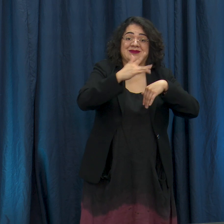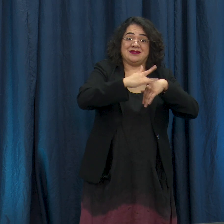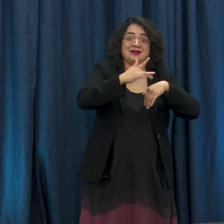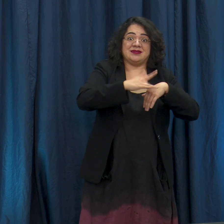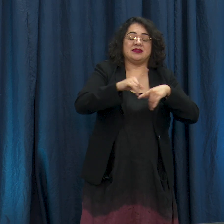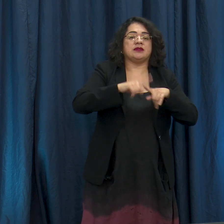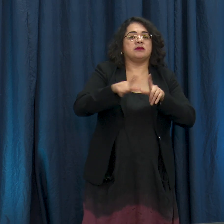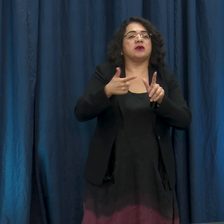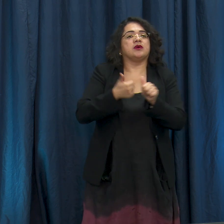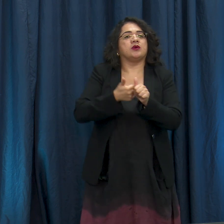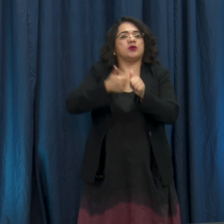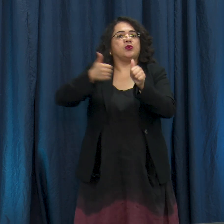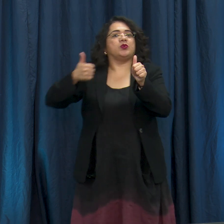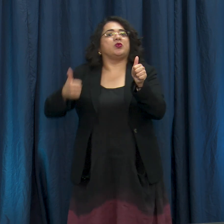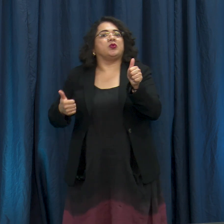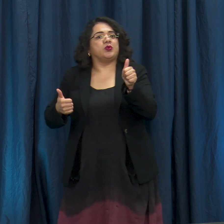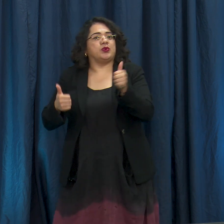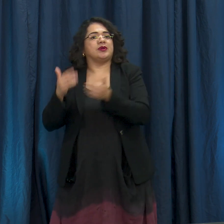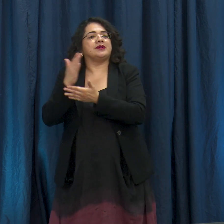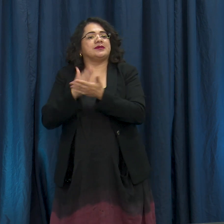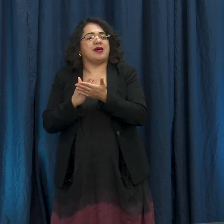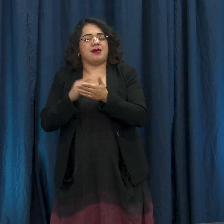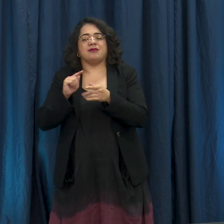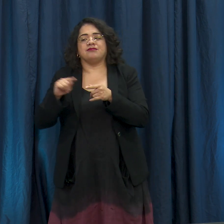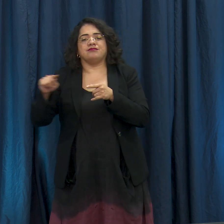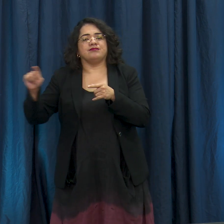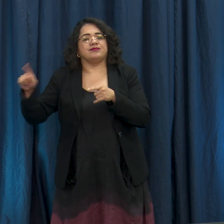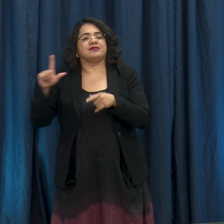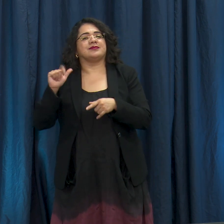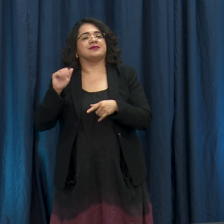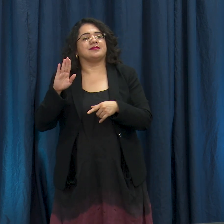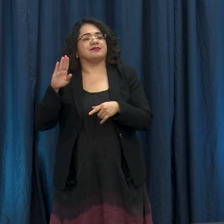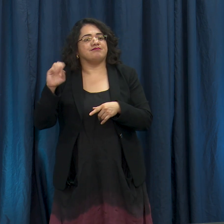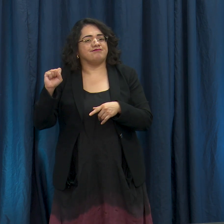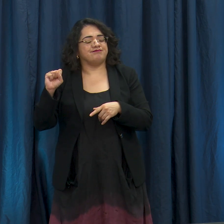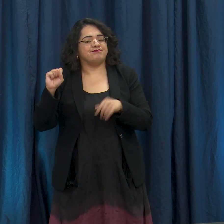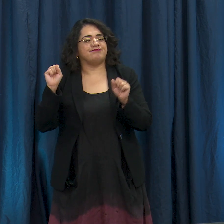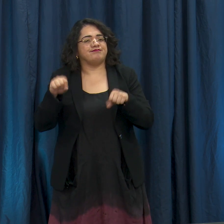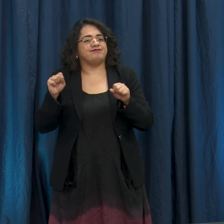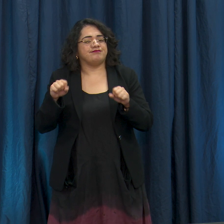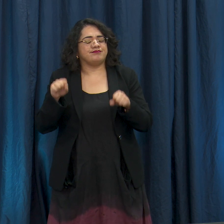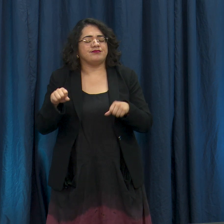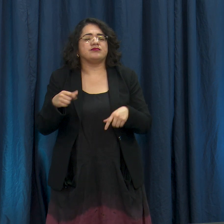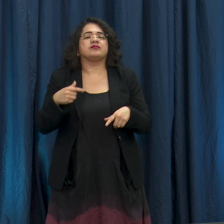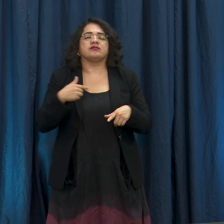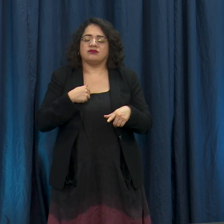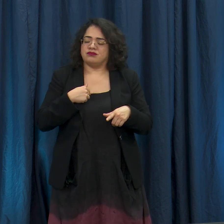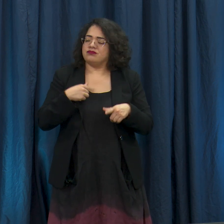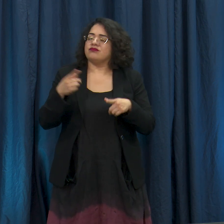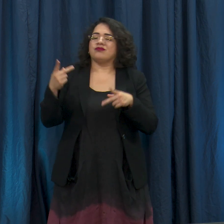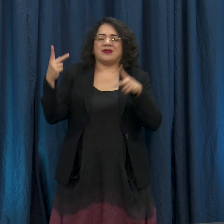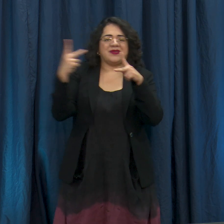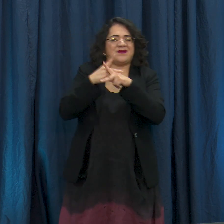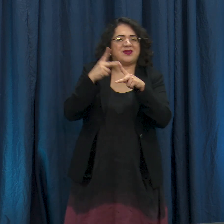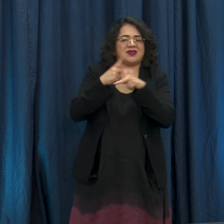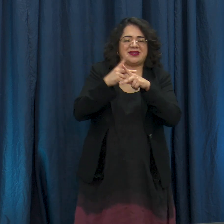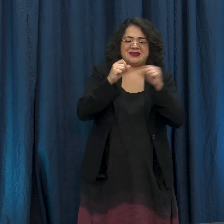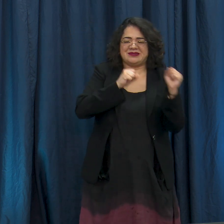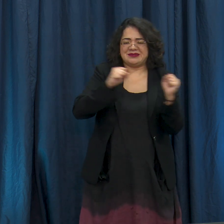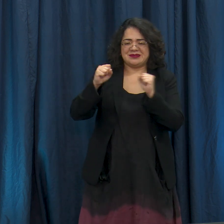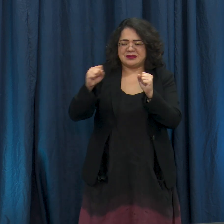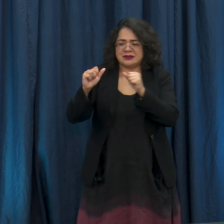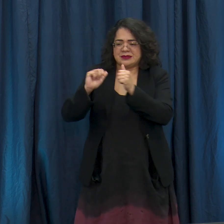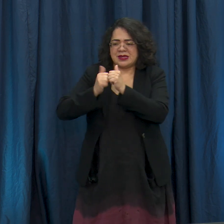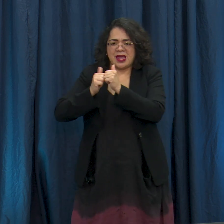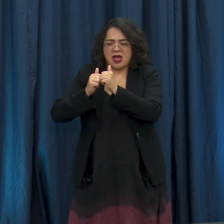el tiempo que toma en recibir sus resultados. Les aseguro que estamos trabajando para resolver estos problemas